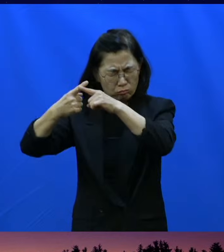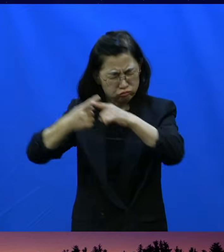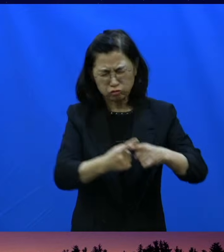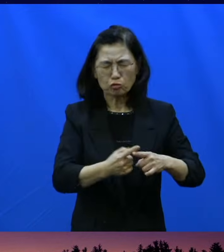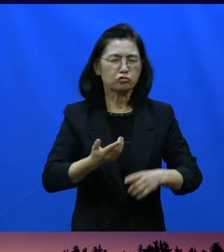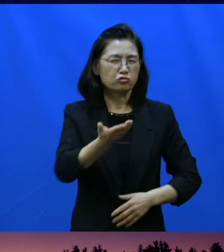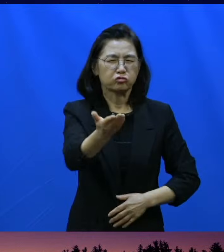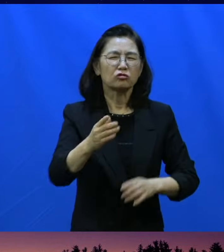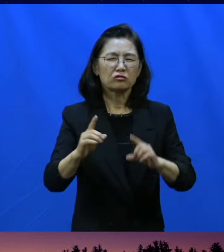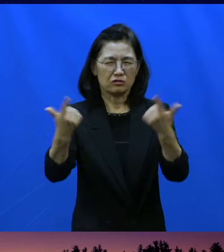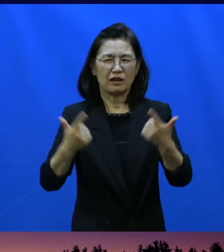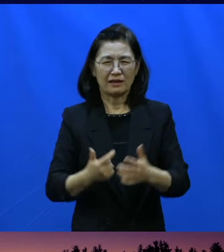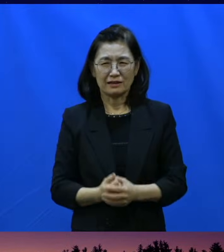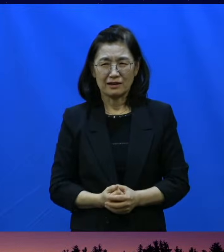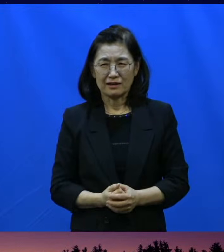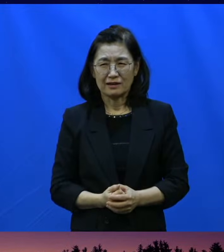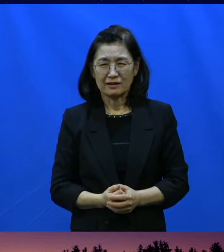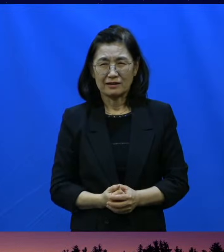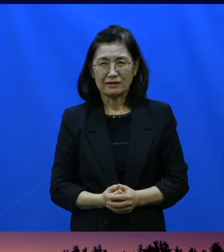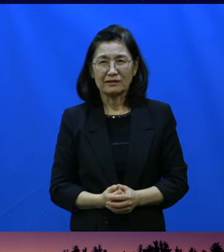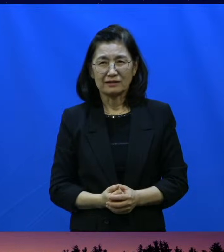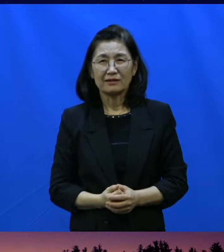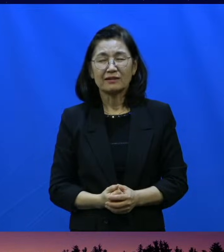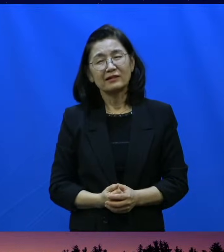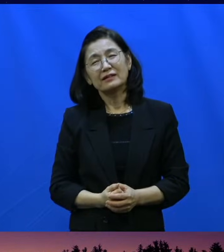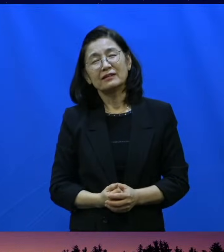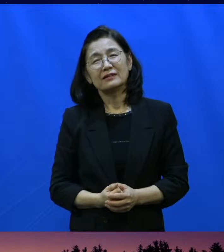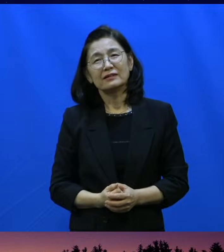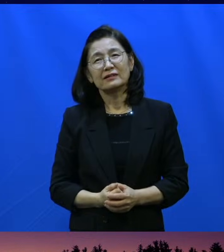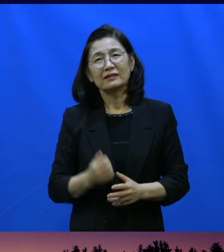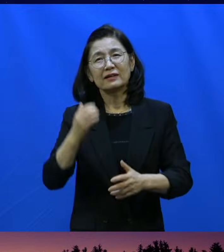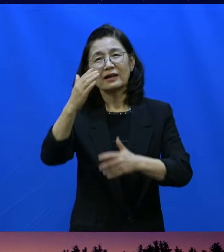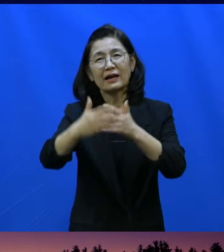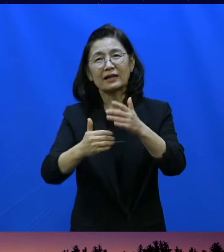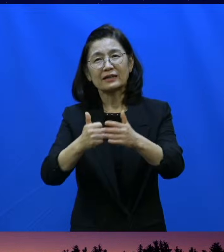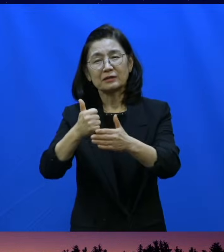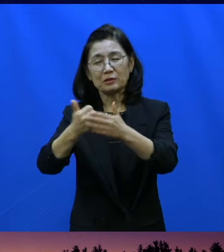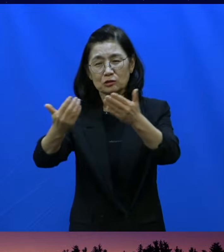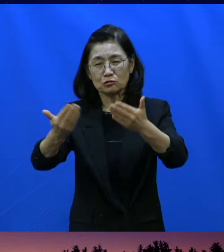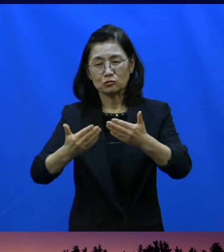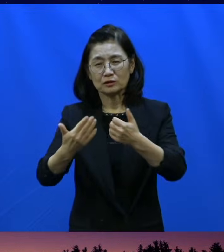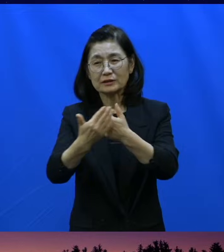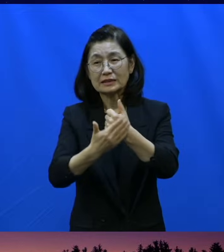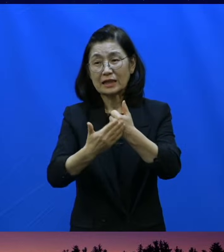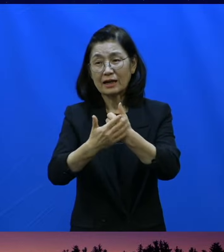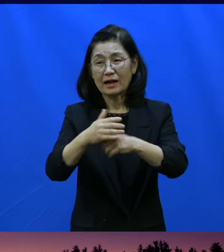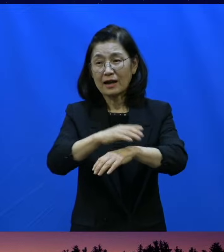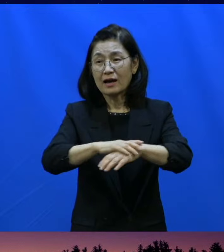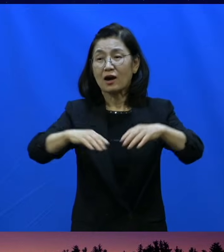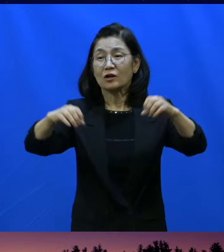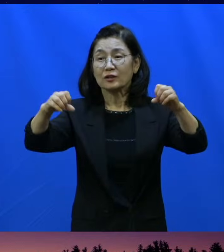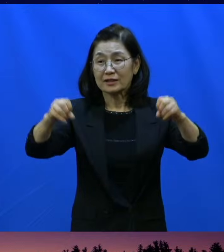그러니까 오늘 10절의 말씀이 그거죠. 내게 주신 그의 은혜가 헛되지 아니하여 그랬어요.